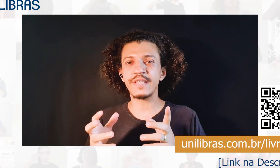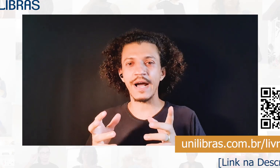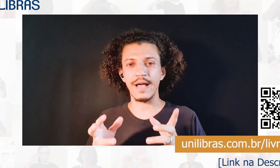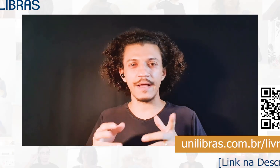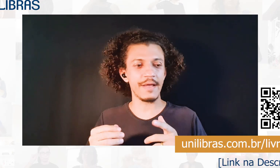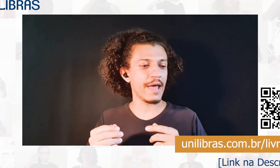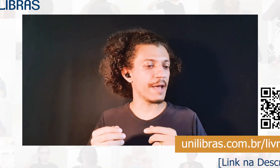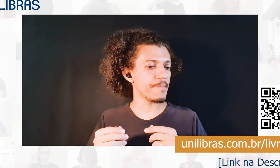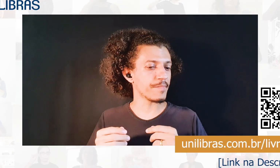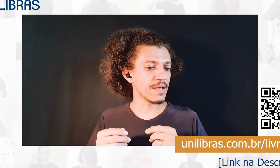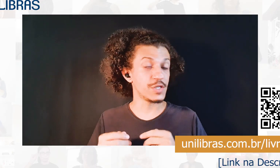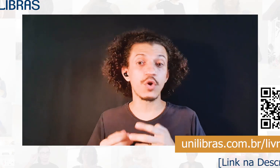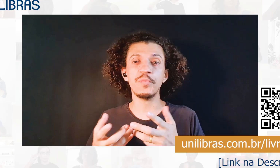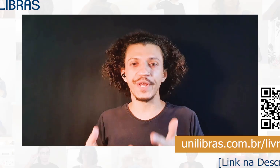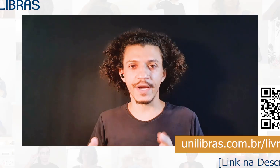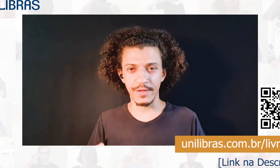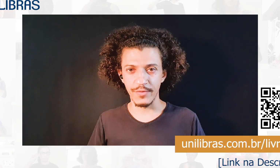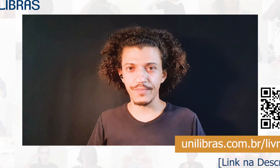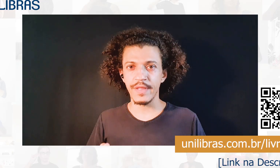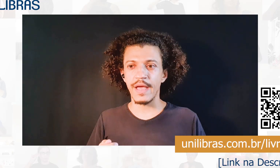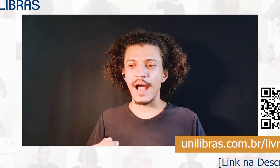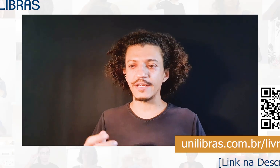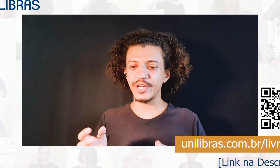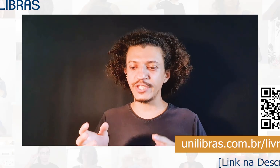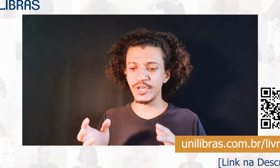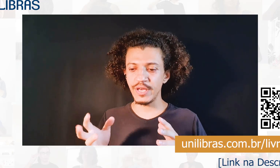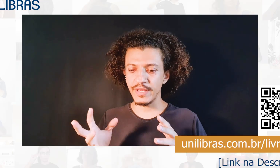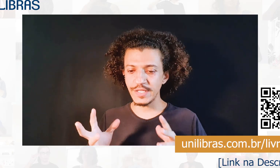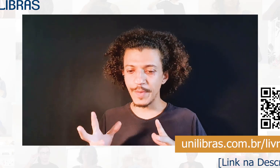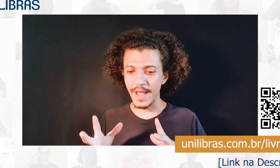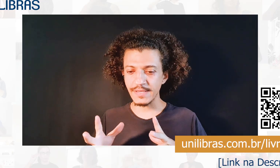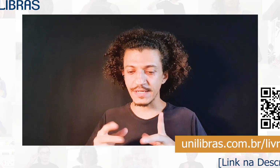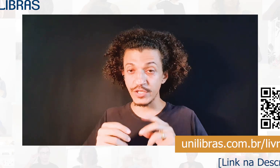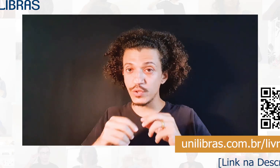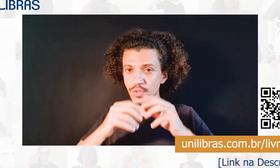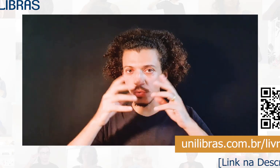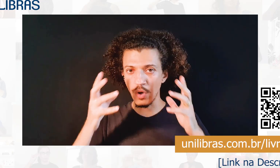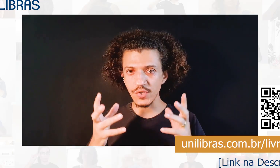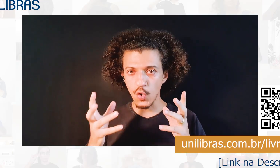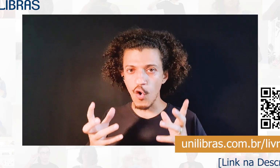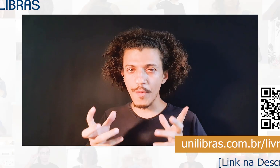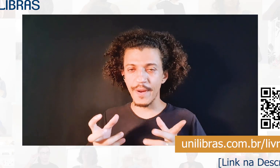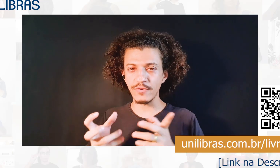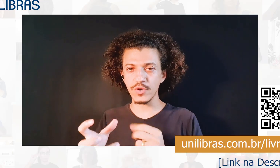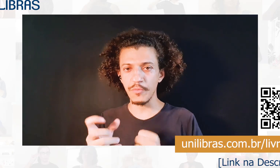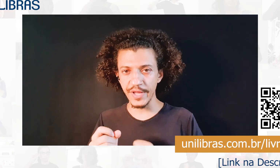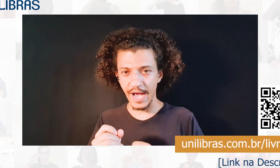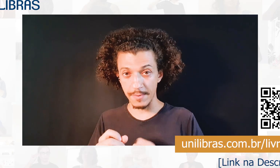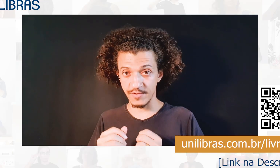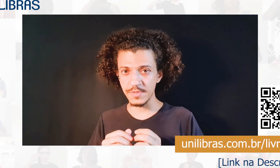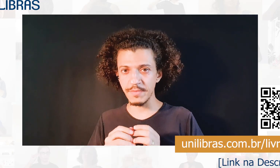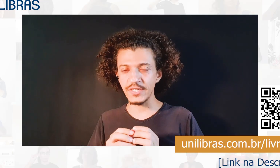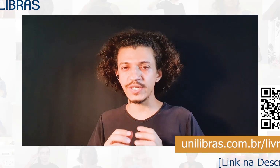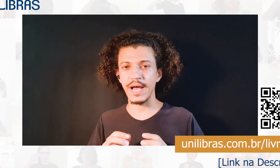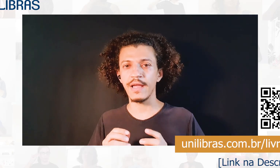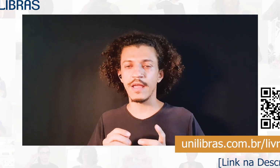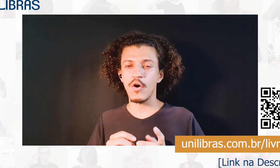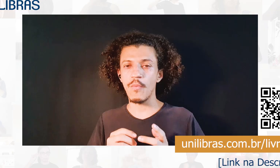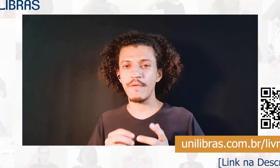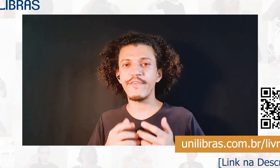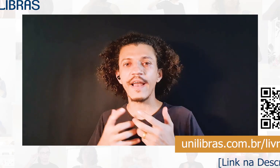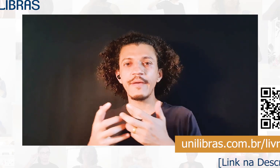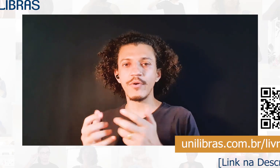Quando a gente está se comunicando, a gente expressa, a gente usa o nosso corpo para nos comunicarmos. Vamos